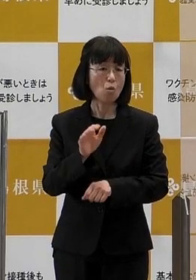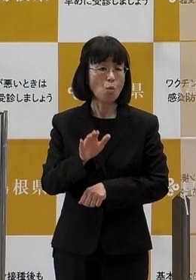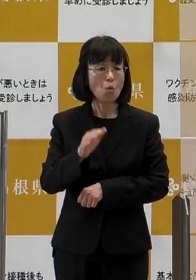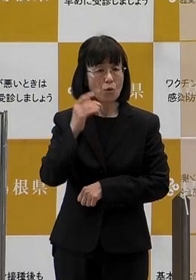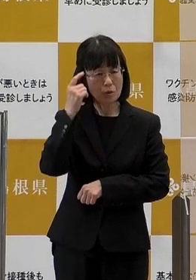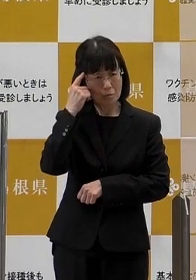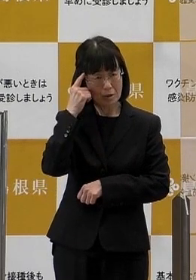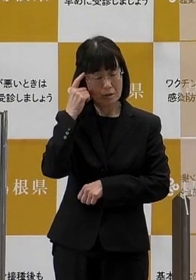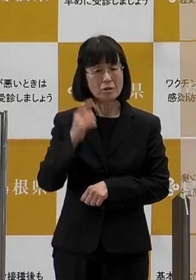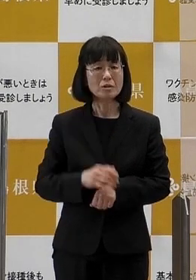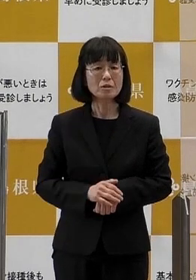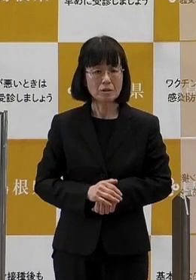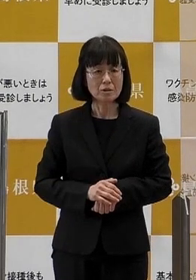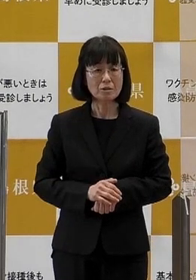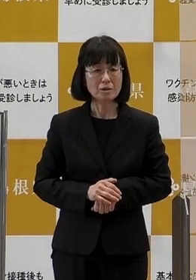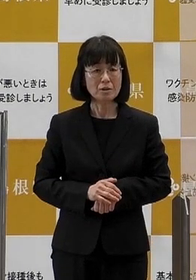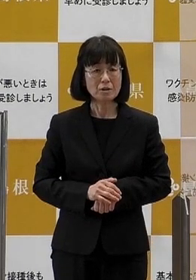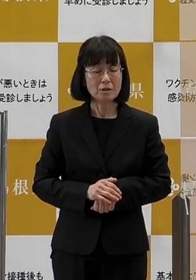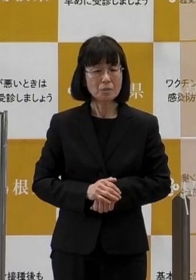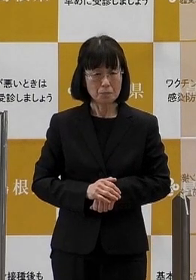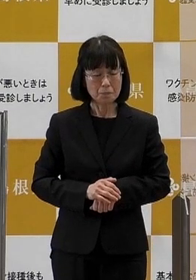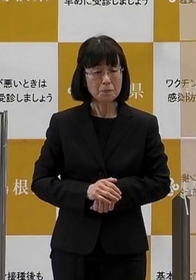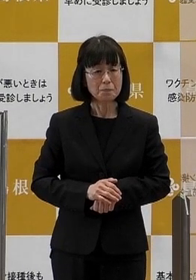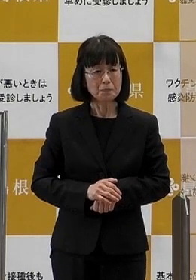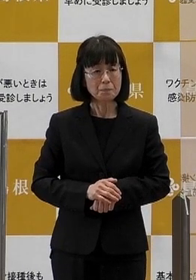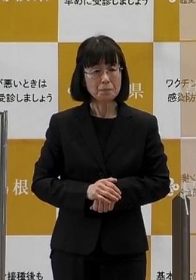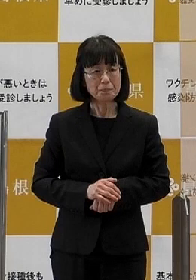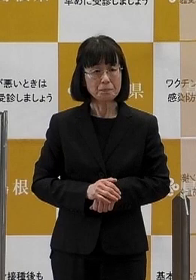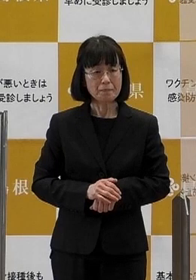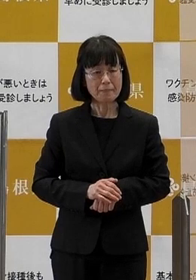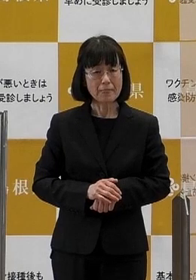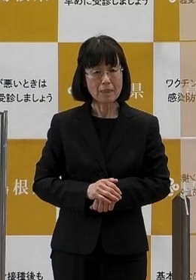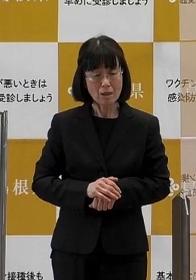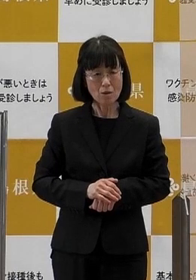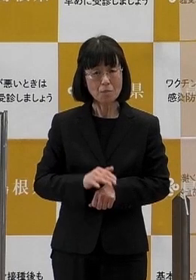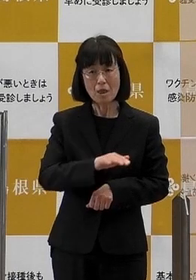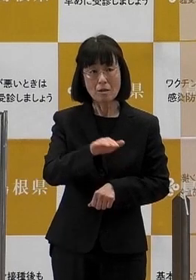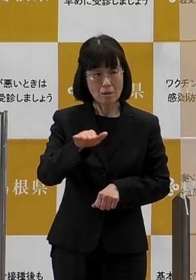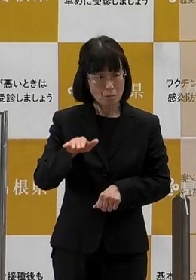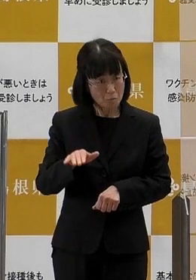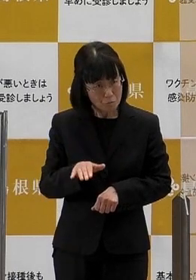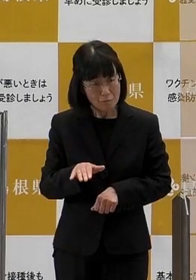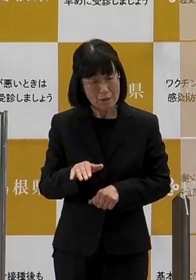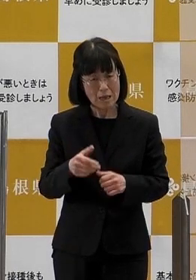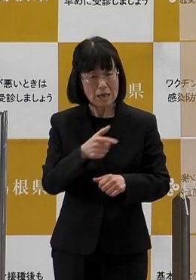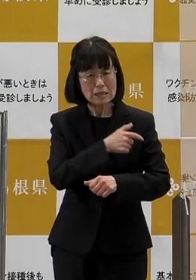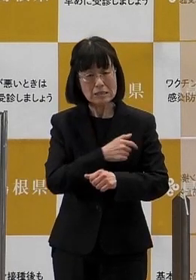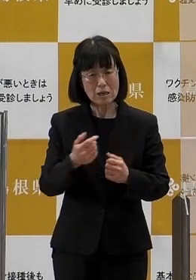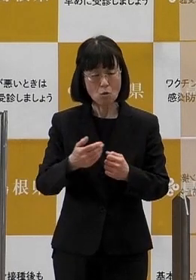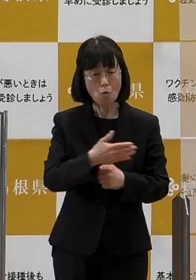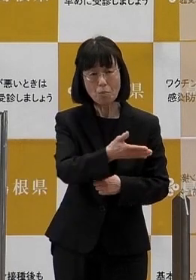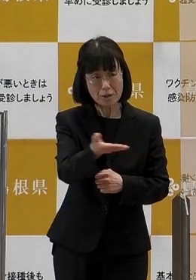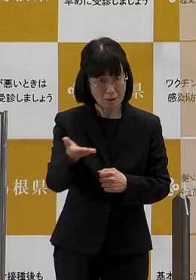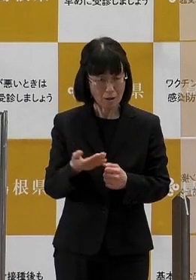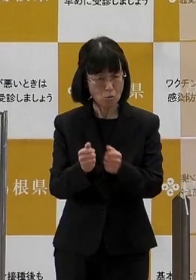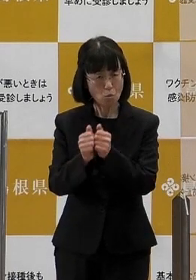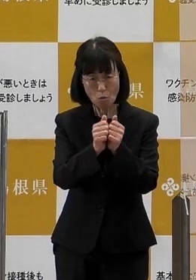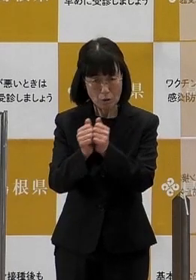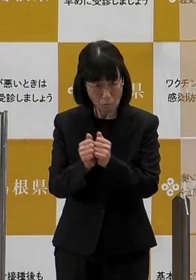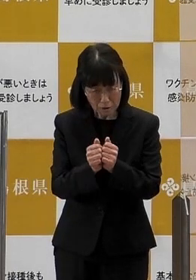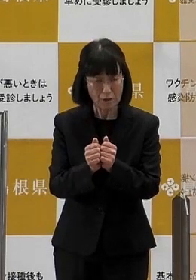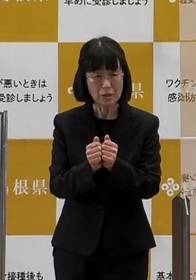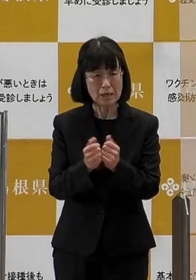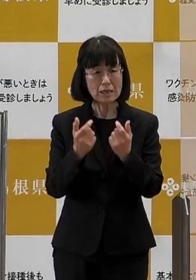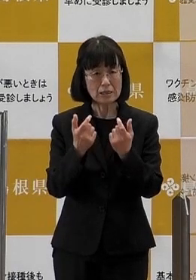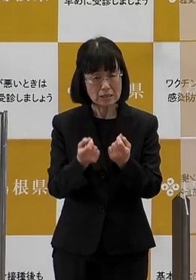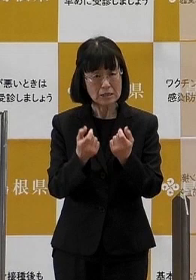県政記者クラブの仕事かどうかは微妙ですけど、まあ、市政所属の記者の皆さんと相談していただいて、